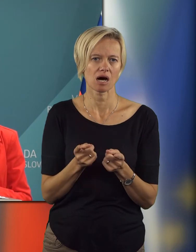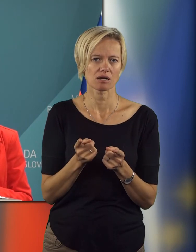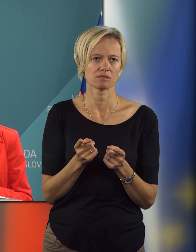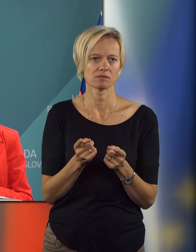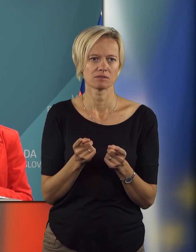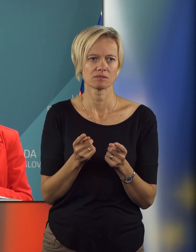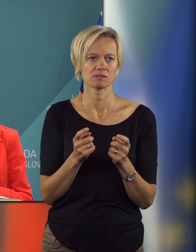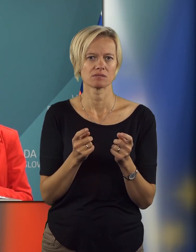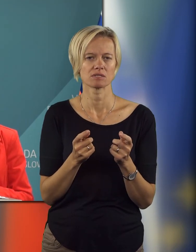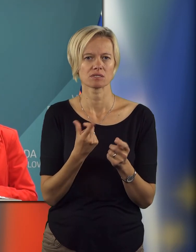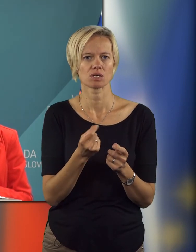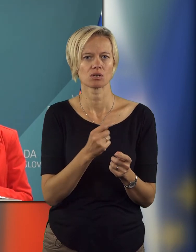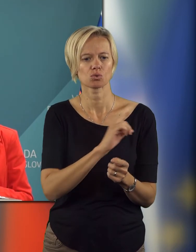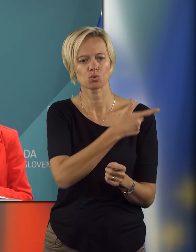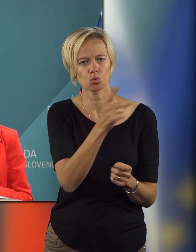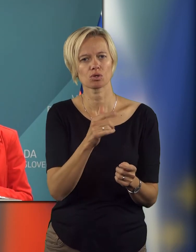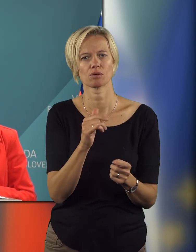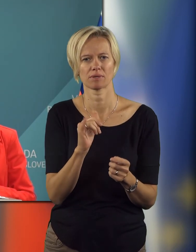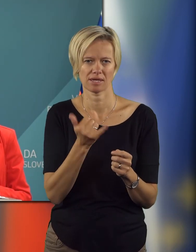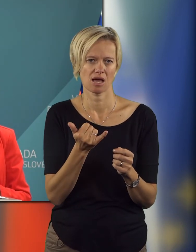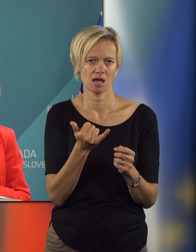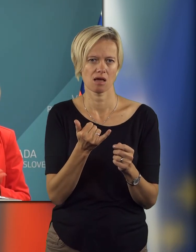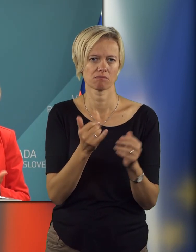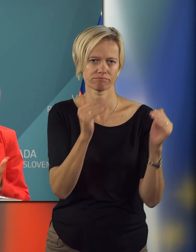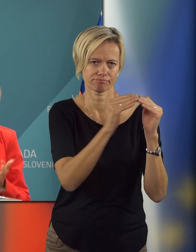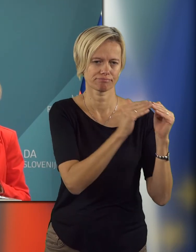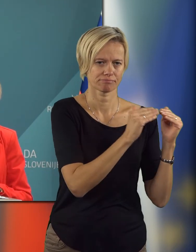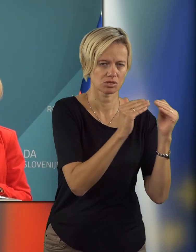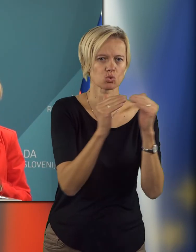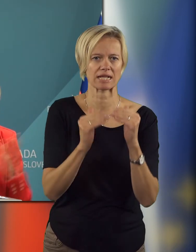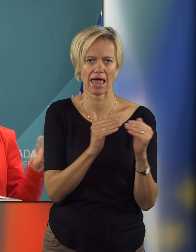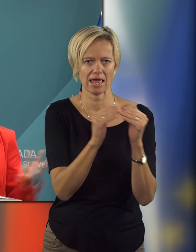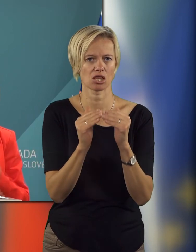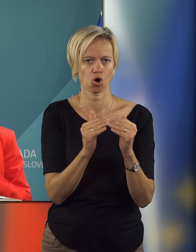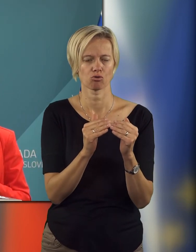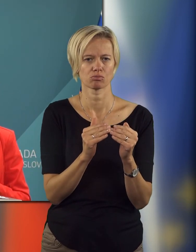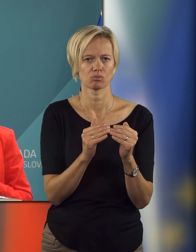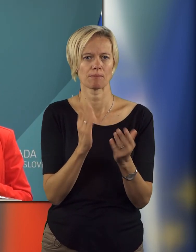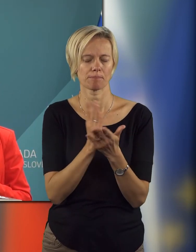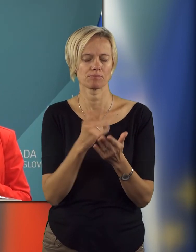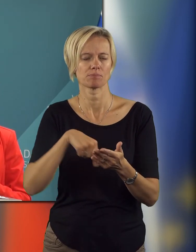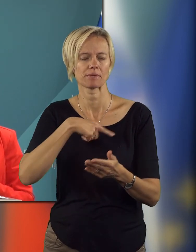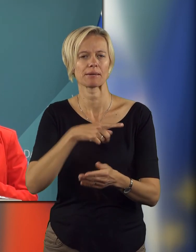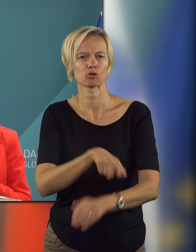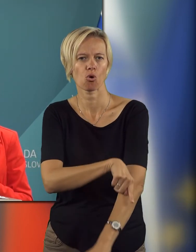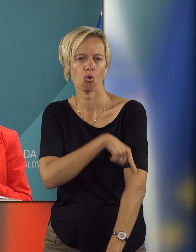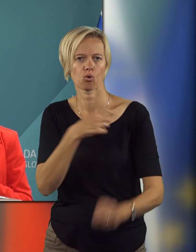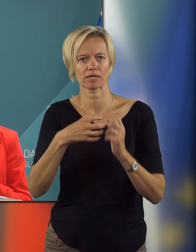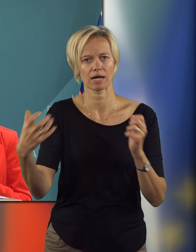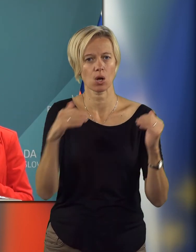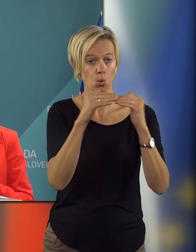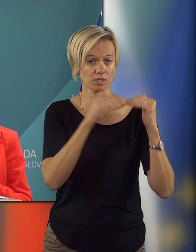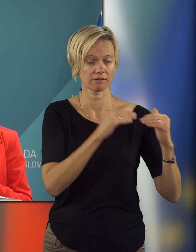bi rekla, z drugimi je več ali manj usklajen, ker smo mi imeli zelo